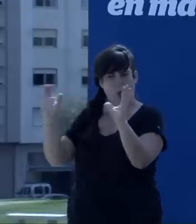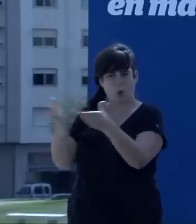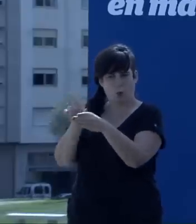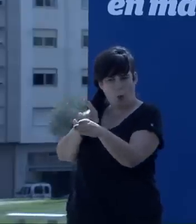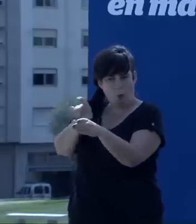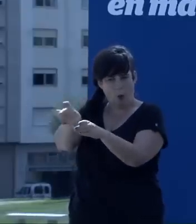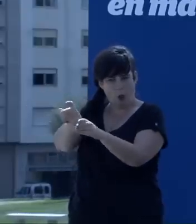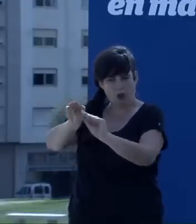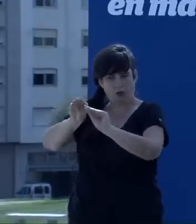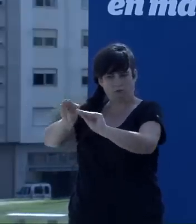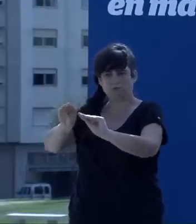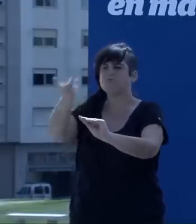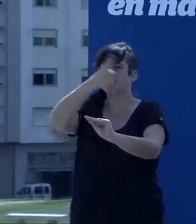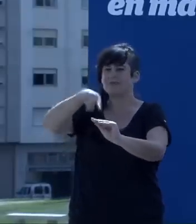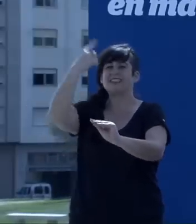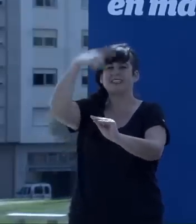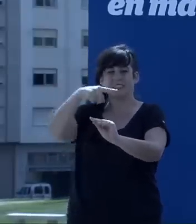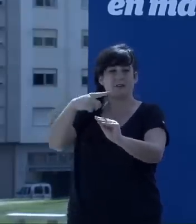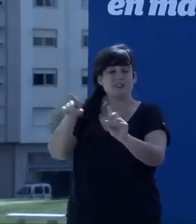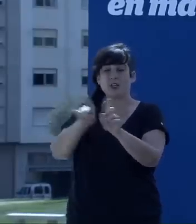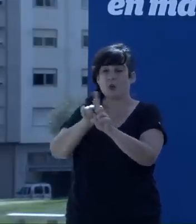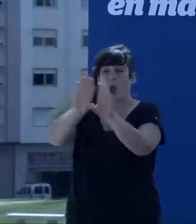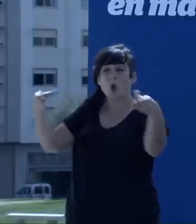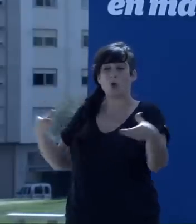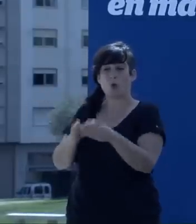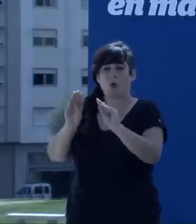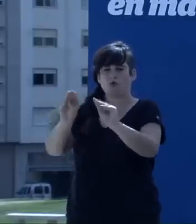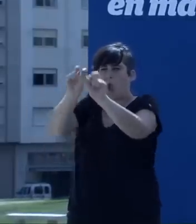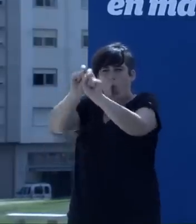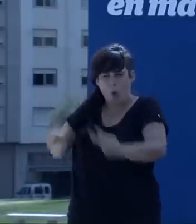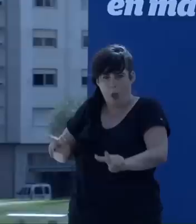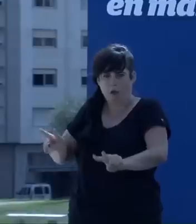O núcleo máis podre de todo o Partido Podre está precisamente na Diputación de Ourense.